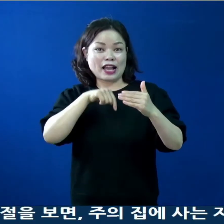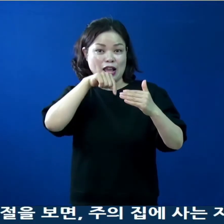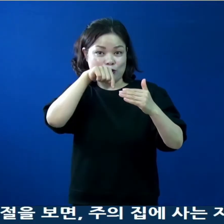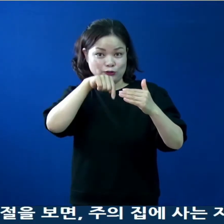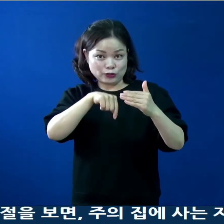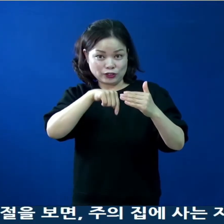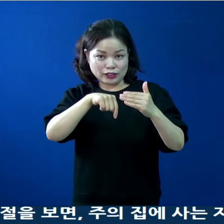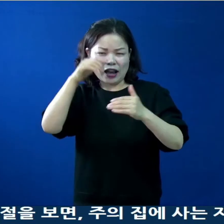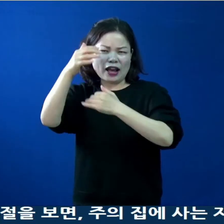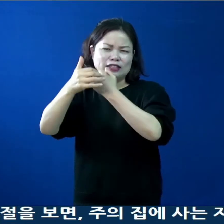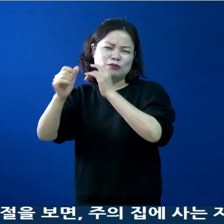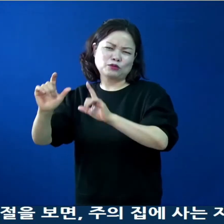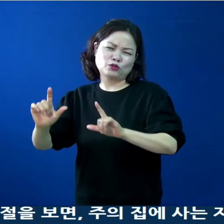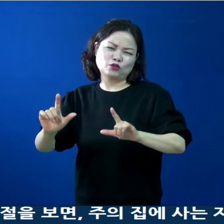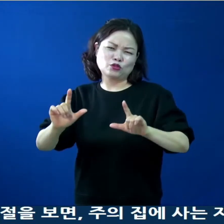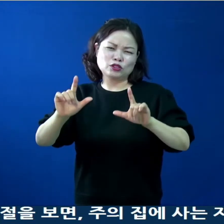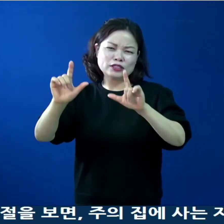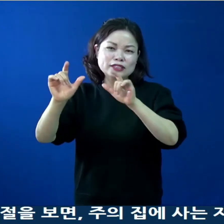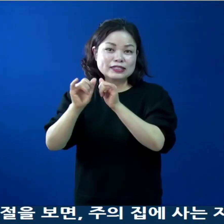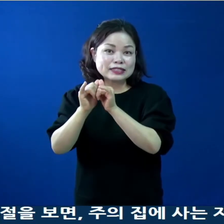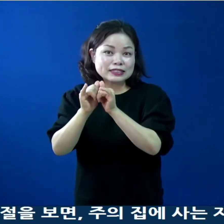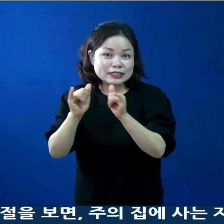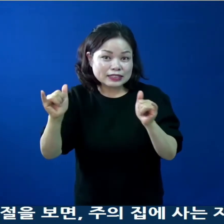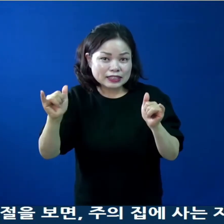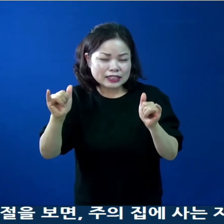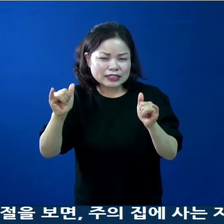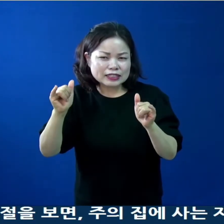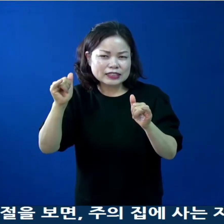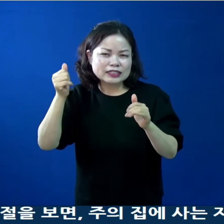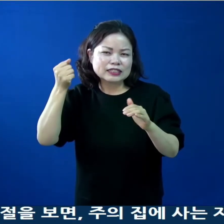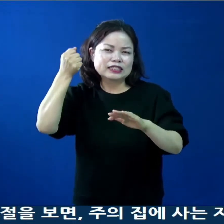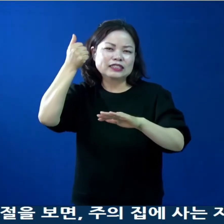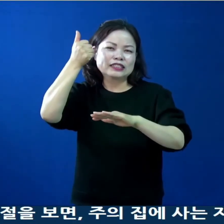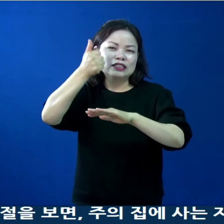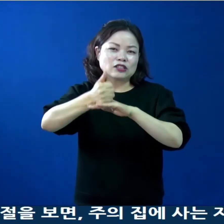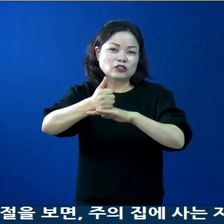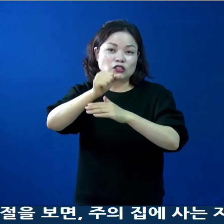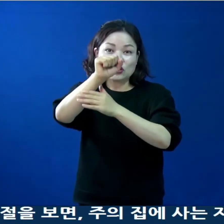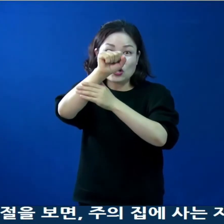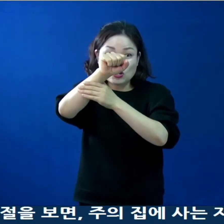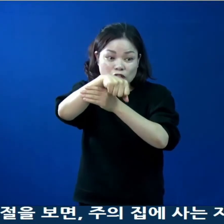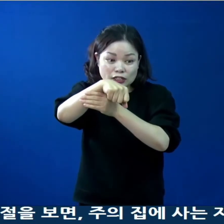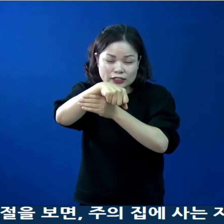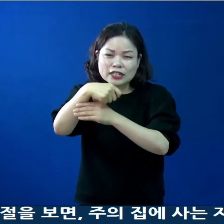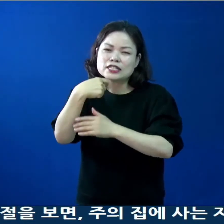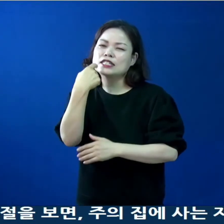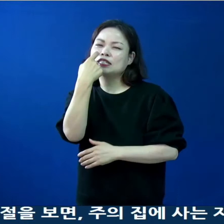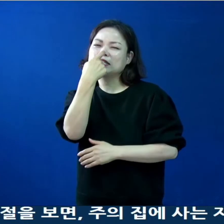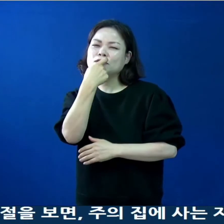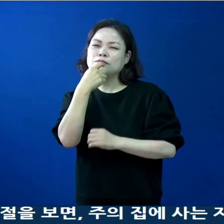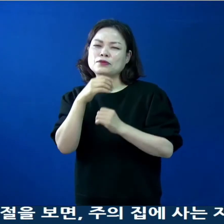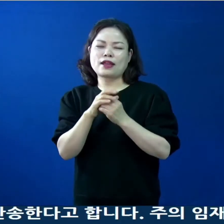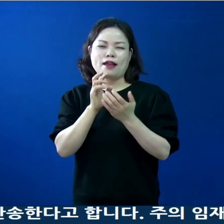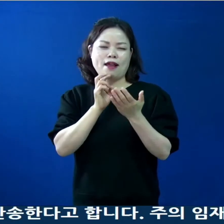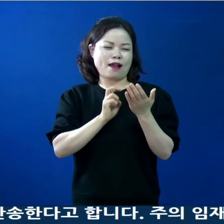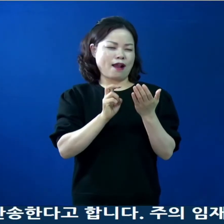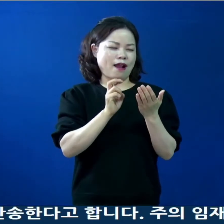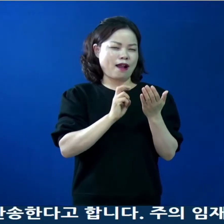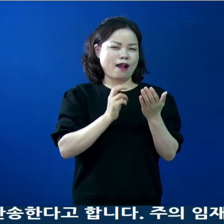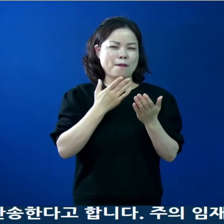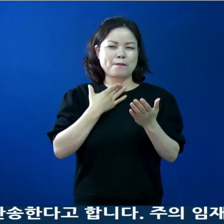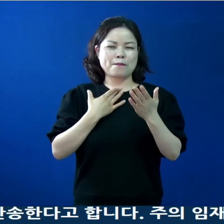하나님을 누리면서 살아가는 사람의 결정적인 열매가 그의 입에서 찬송이